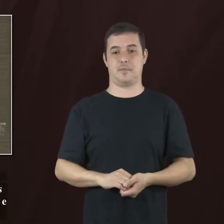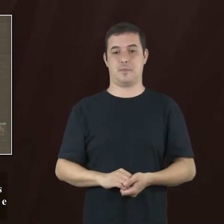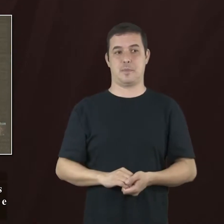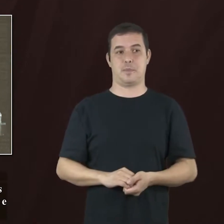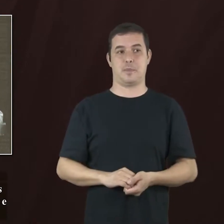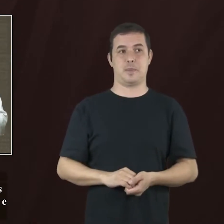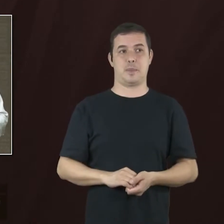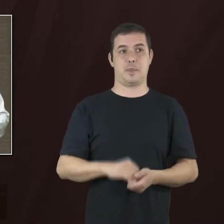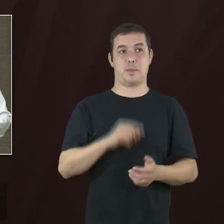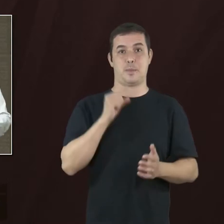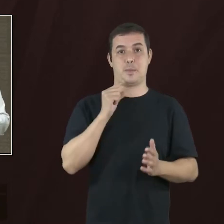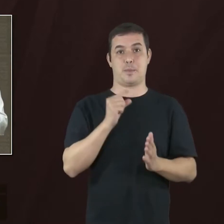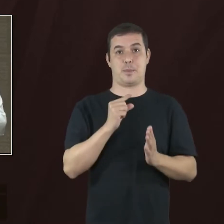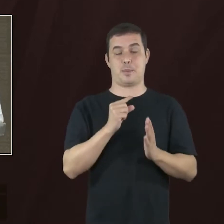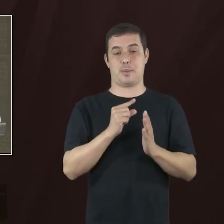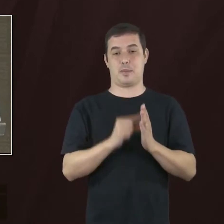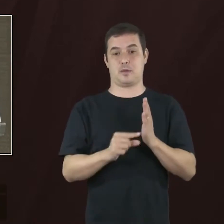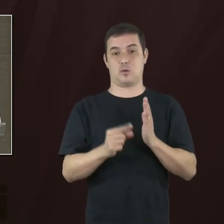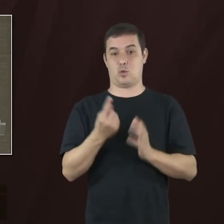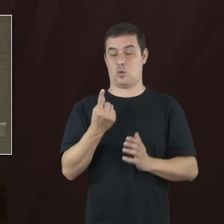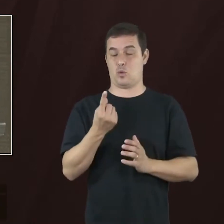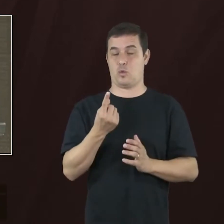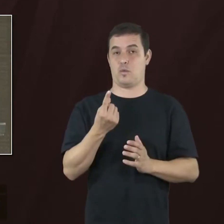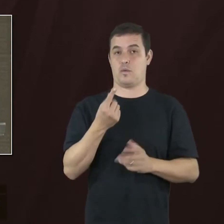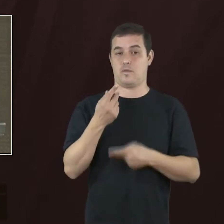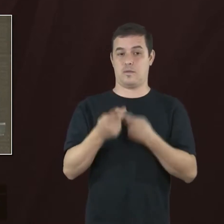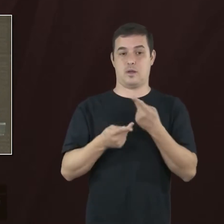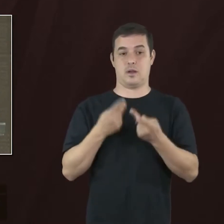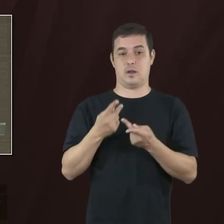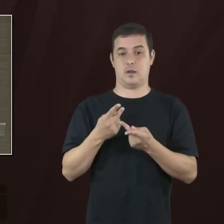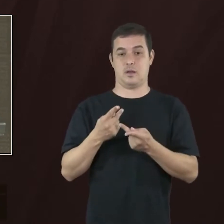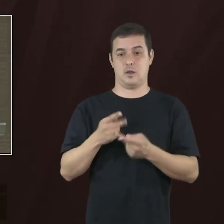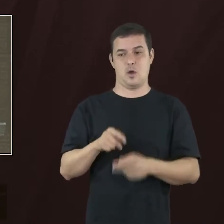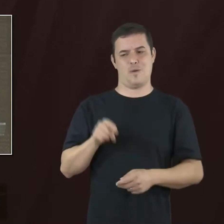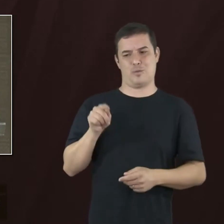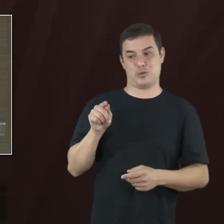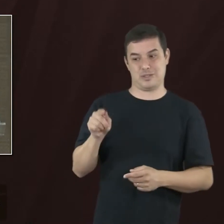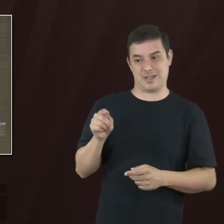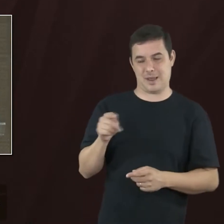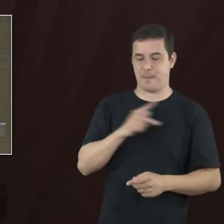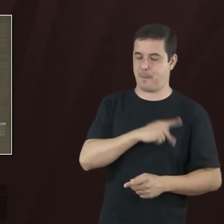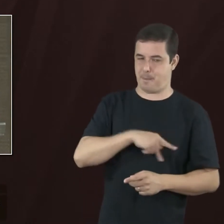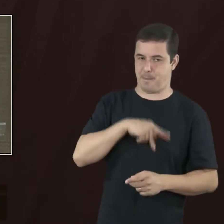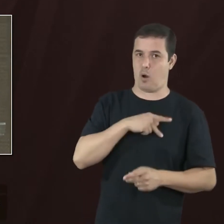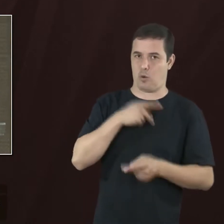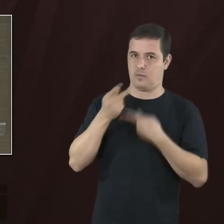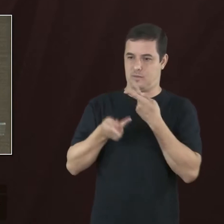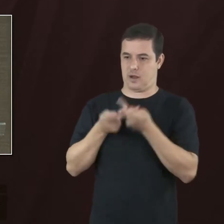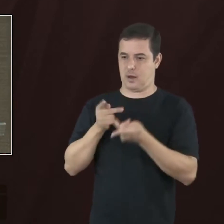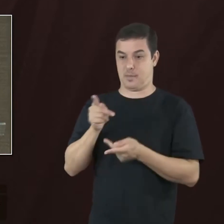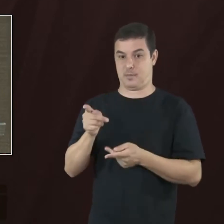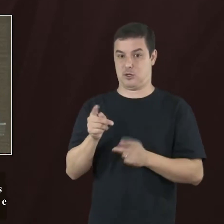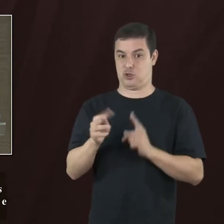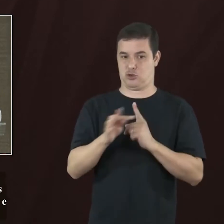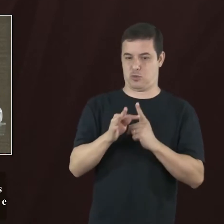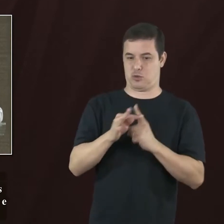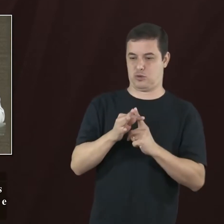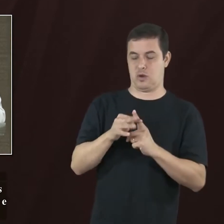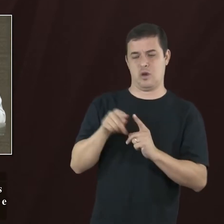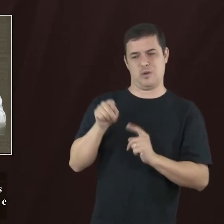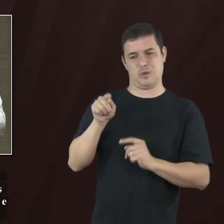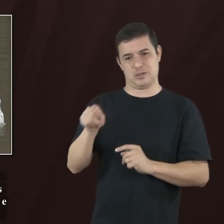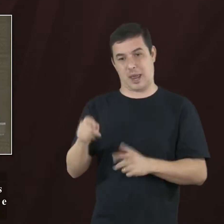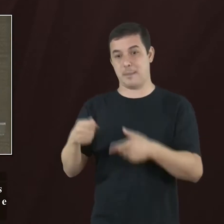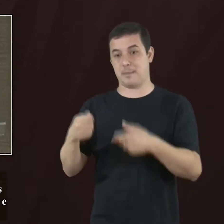Versículo 1 diz assim: tu, pois, filho meu, fortifica-te na graça que está em Cristo Jesus, e o que de